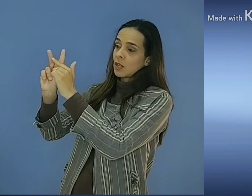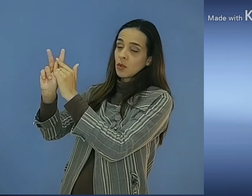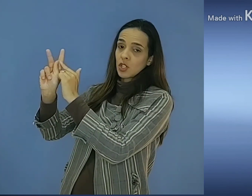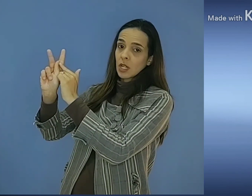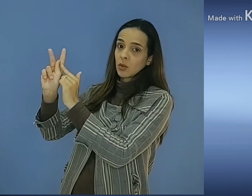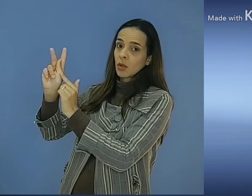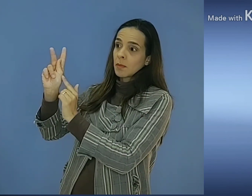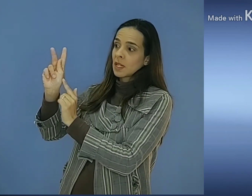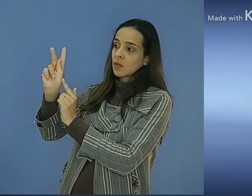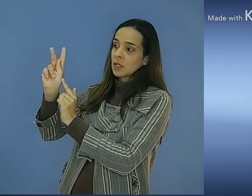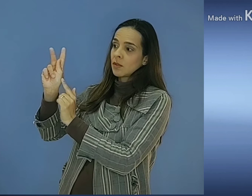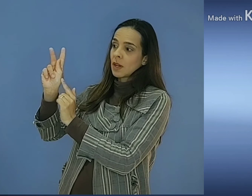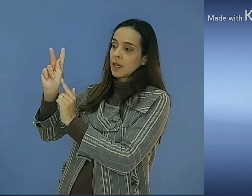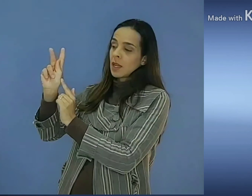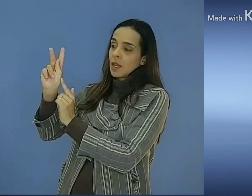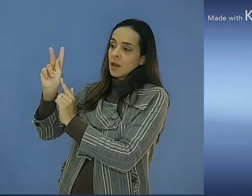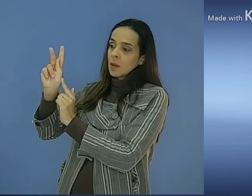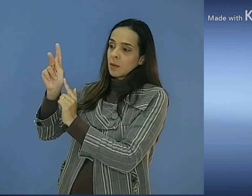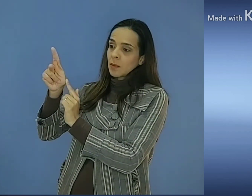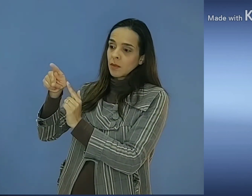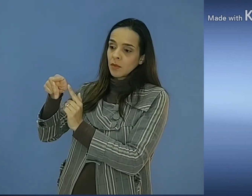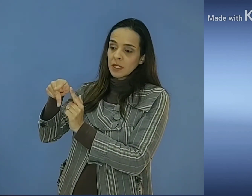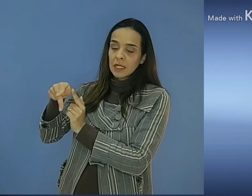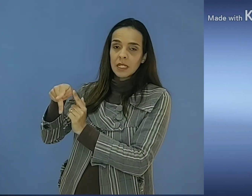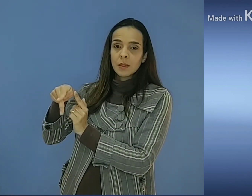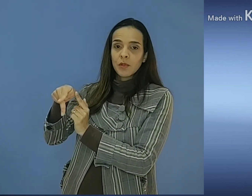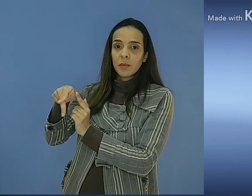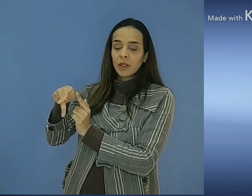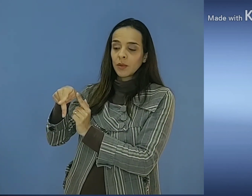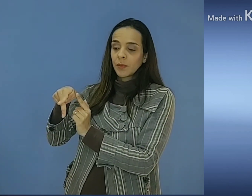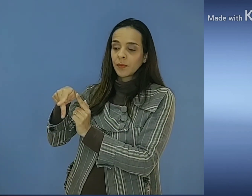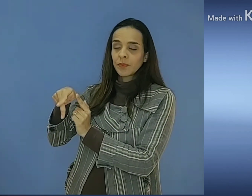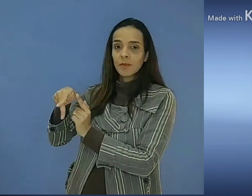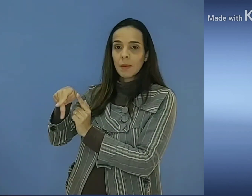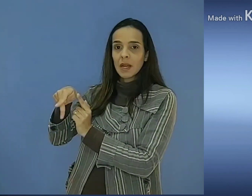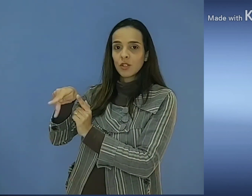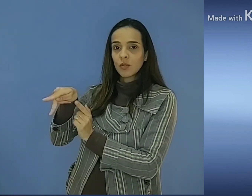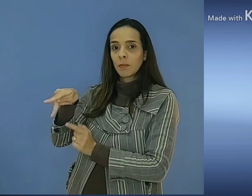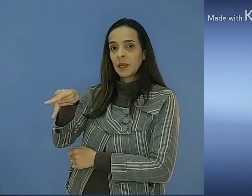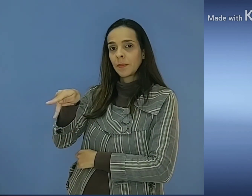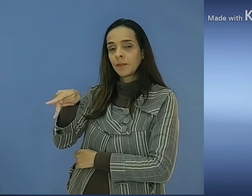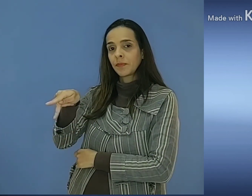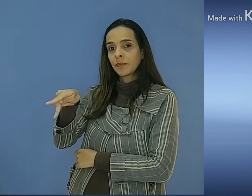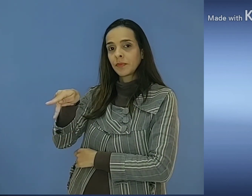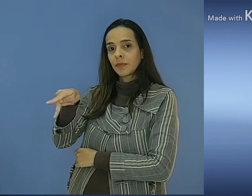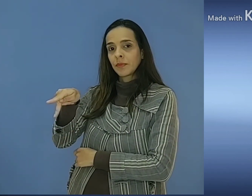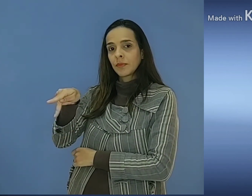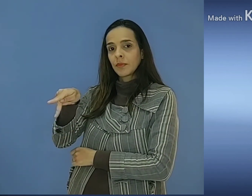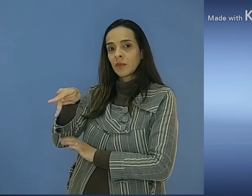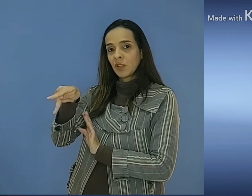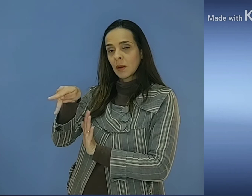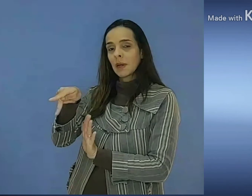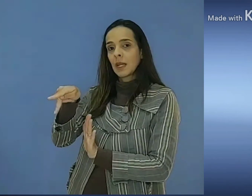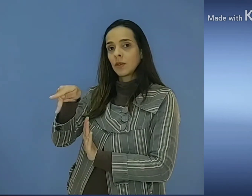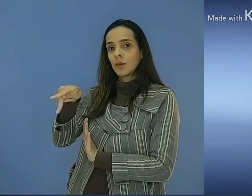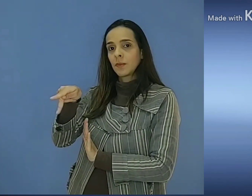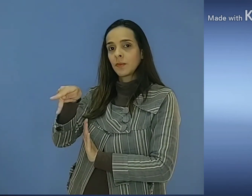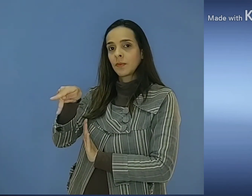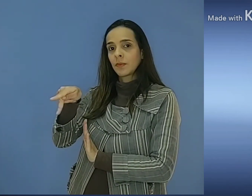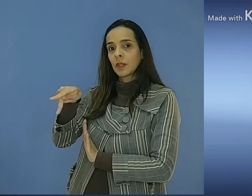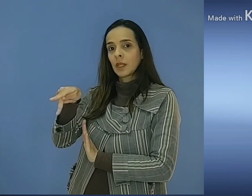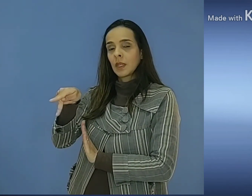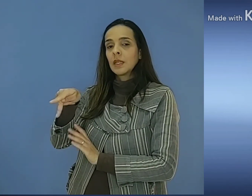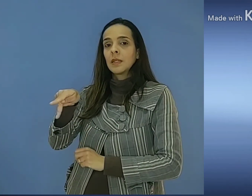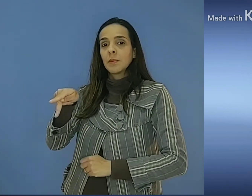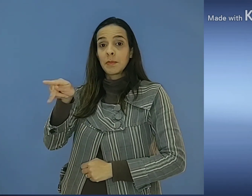o dedo médio e o indicador, mas você vai fazer esse movimento para baixo. P. Fica parado.